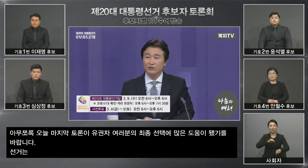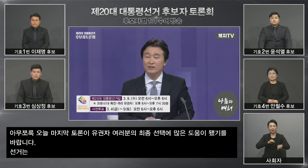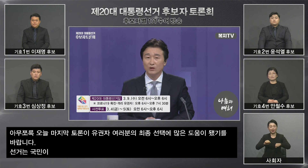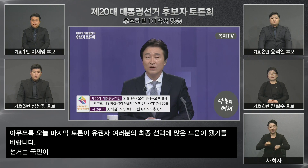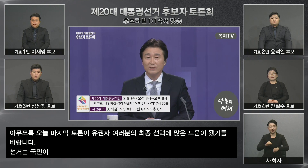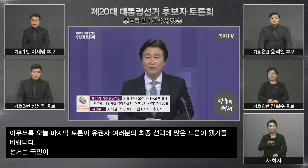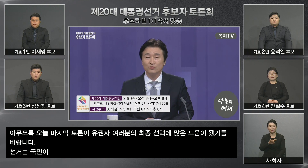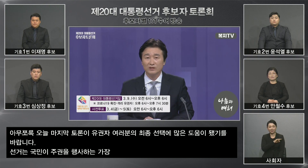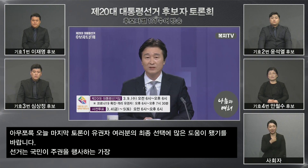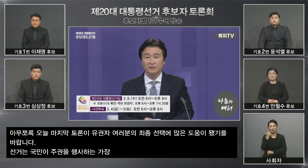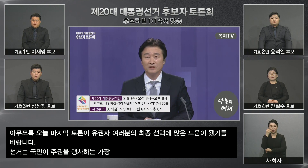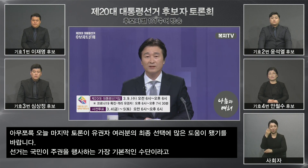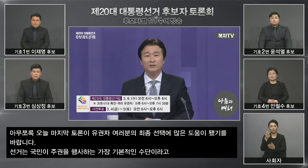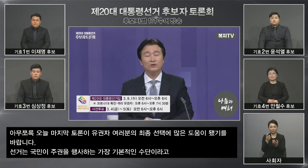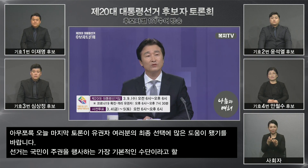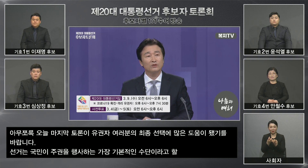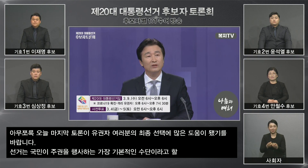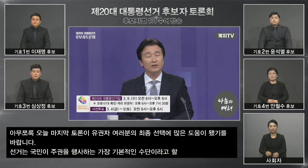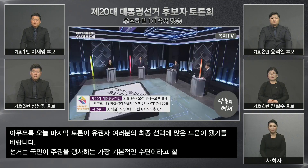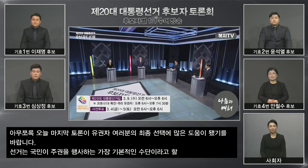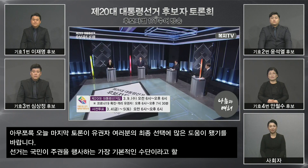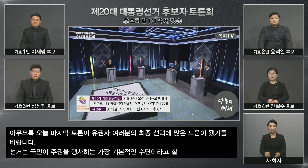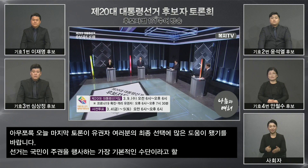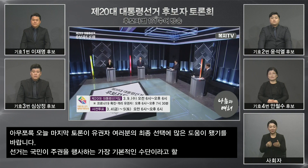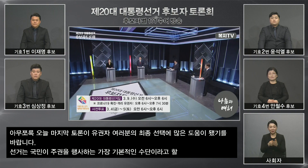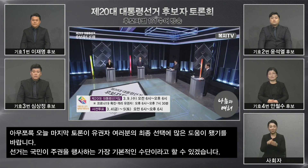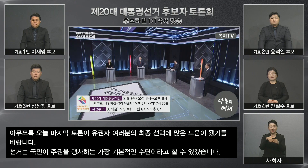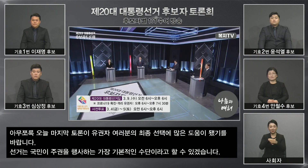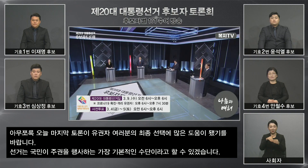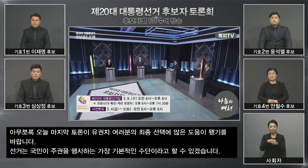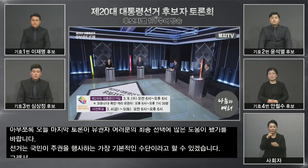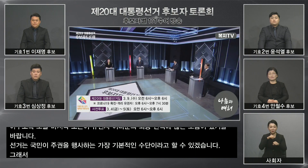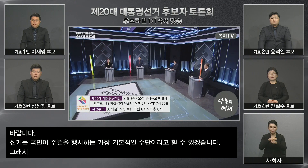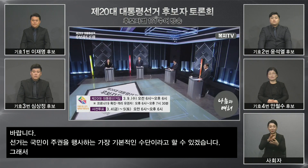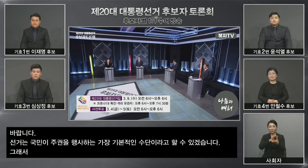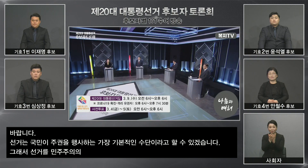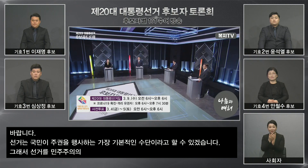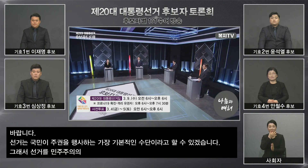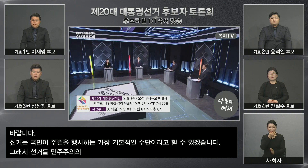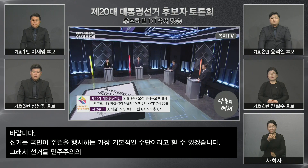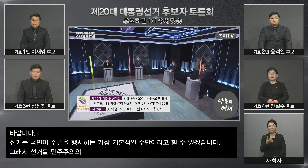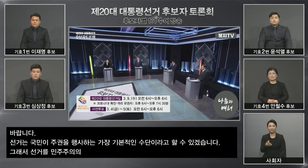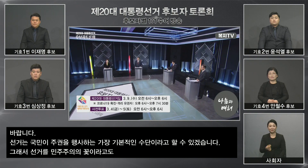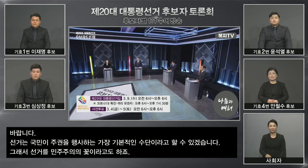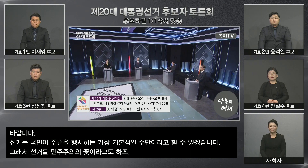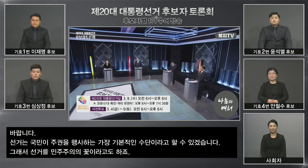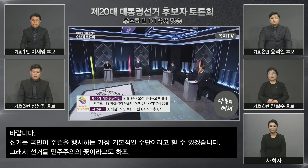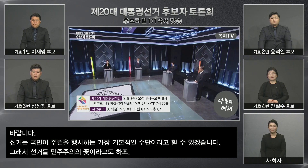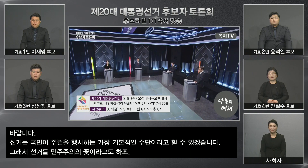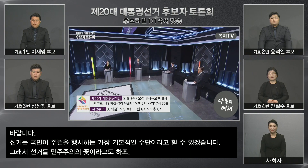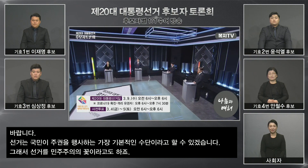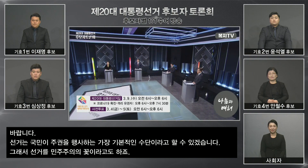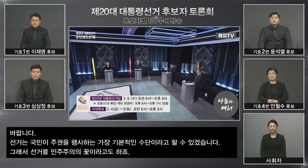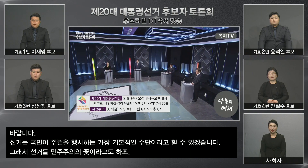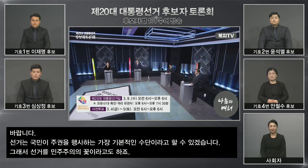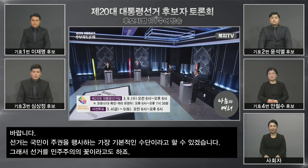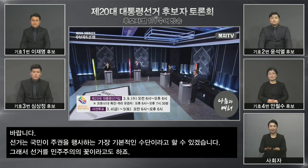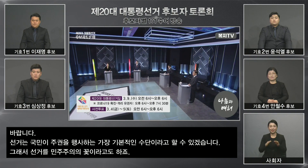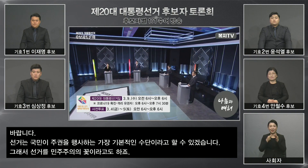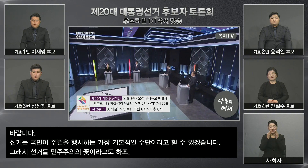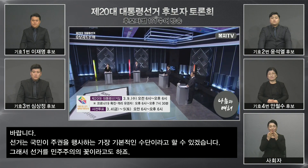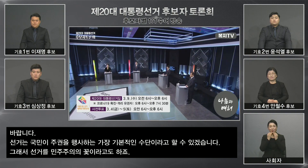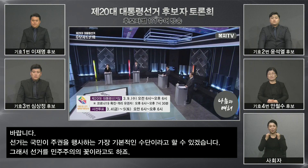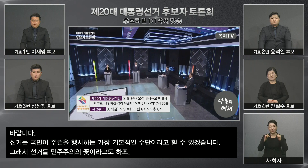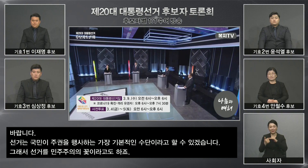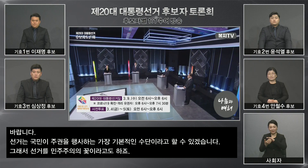기본적인 수단이라고 할 수 있겠습니다. 그래서 선거를 민주주의의 꽃이라고도 하죠. 오는 금요일과 토요일 사전투표가